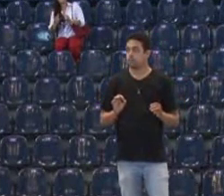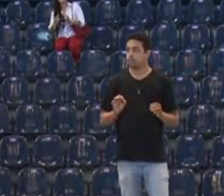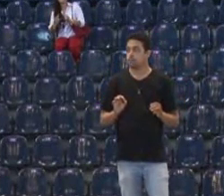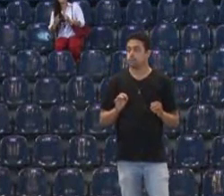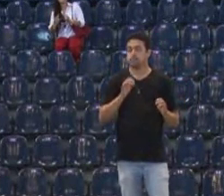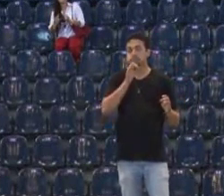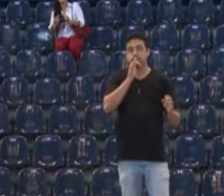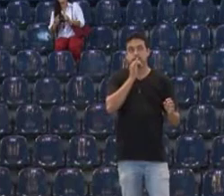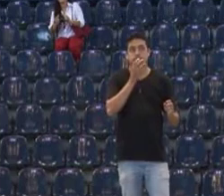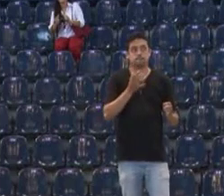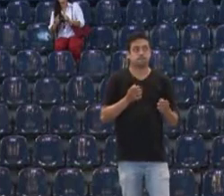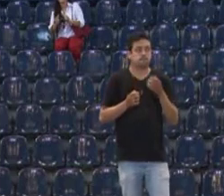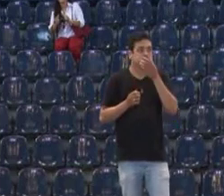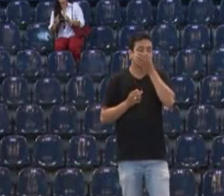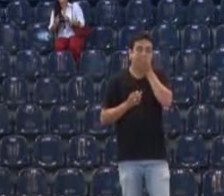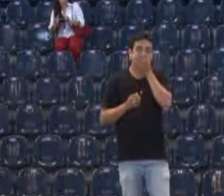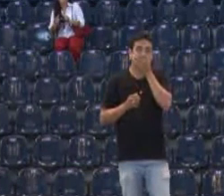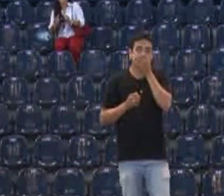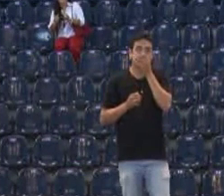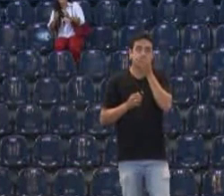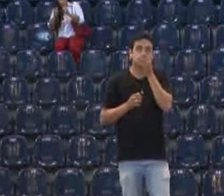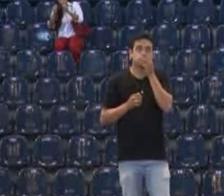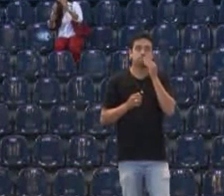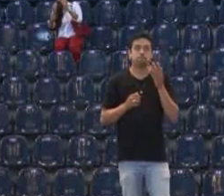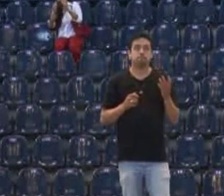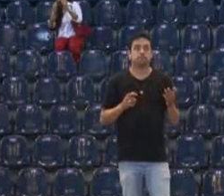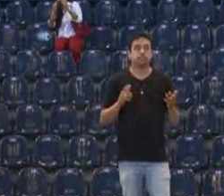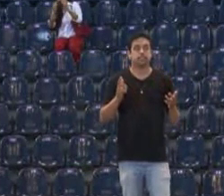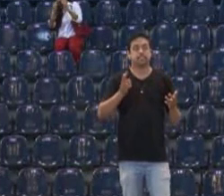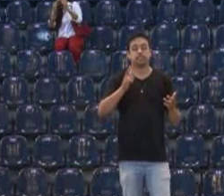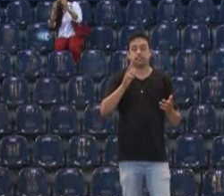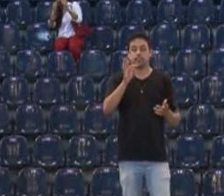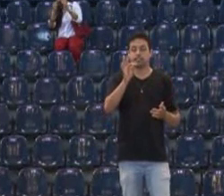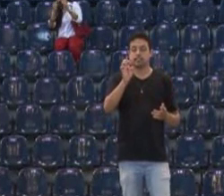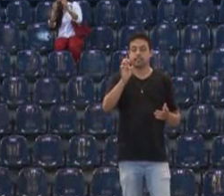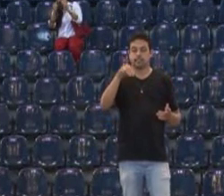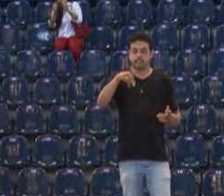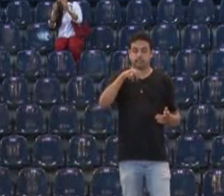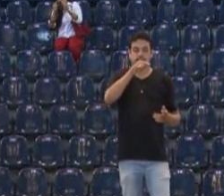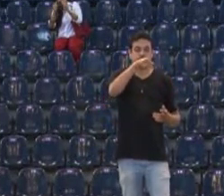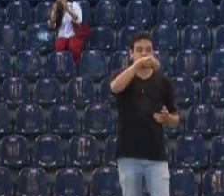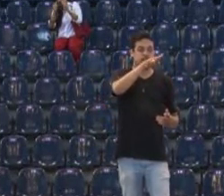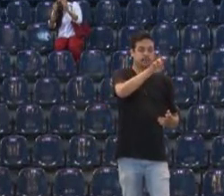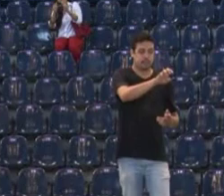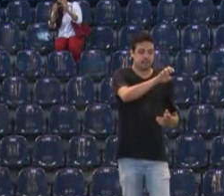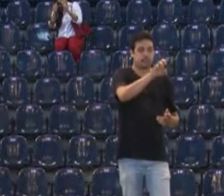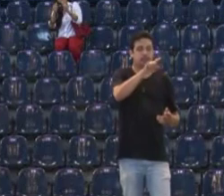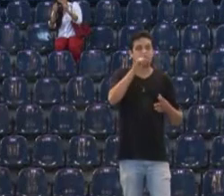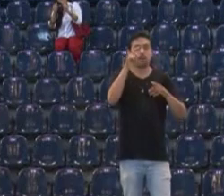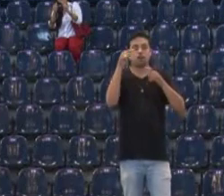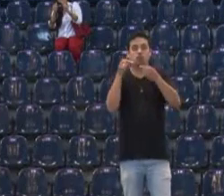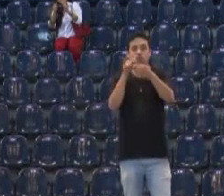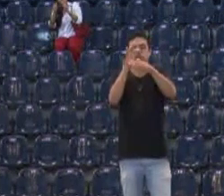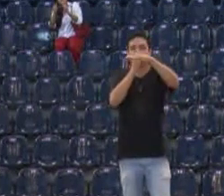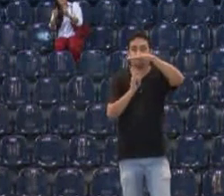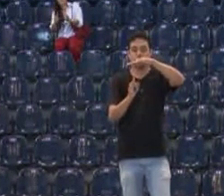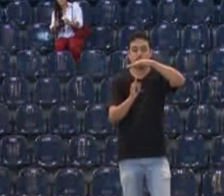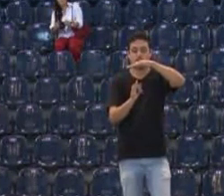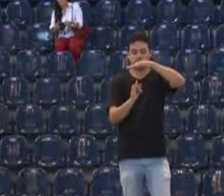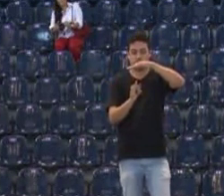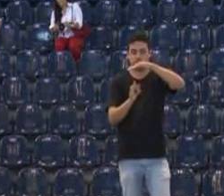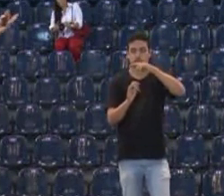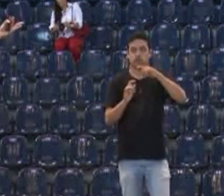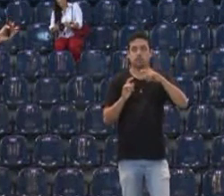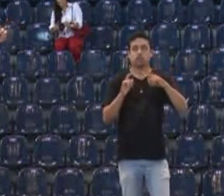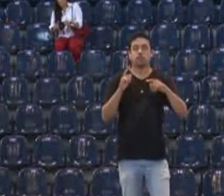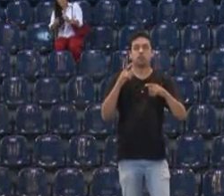Por exemplo, tem que, o tem que faz parte de um registro informal, oral, coloquial. O